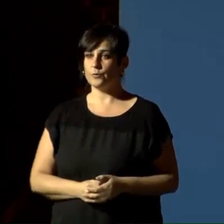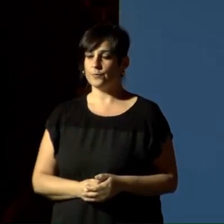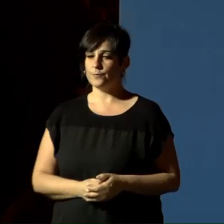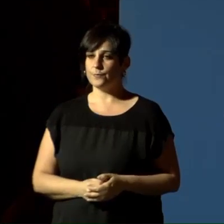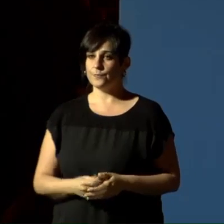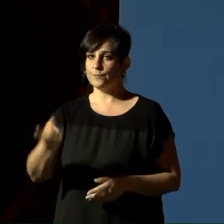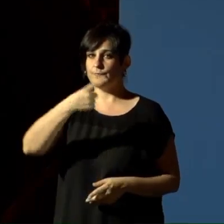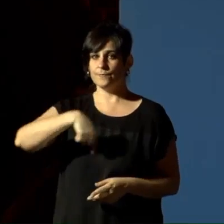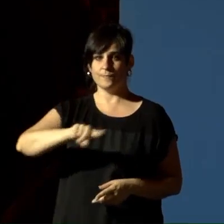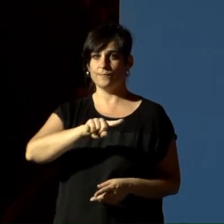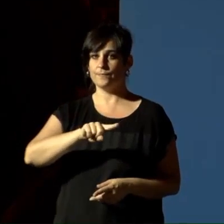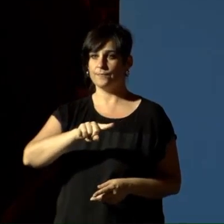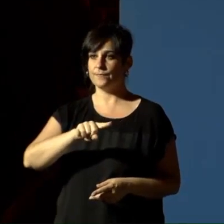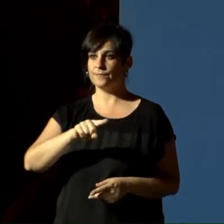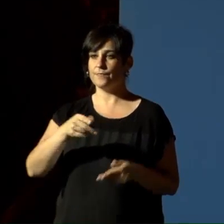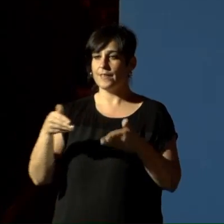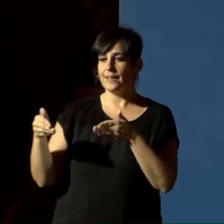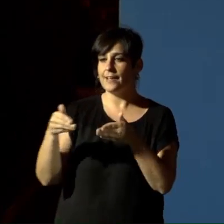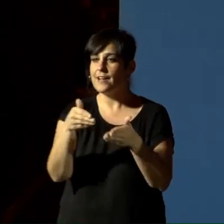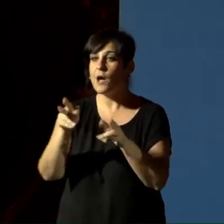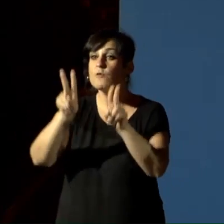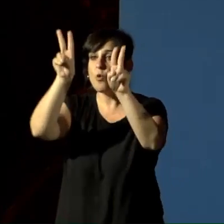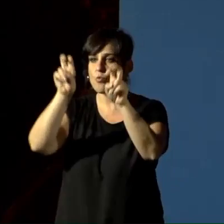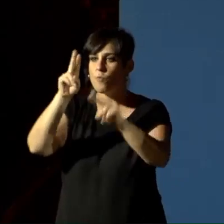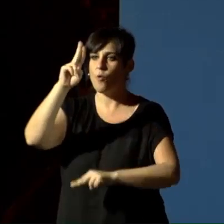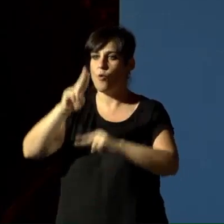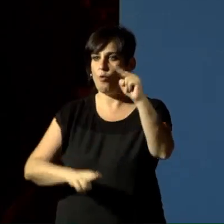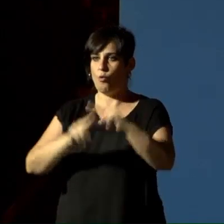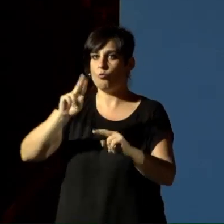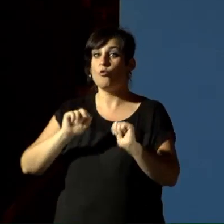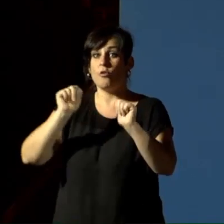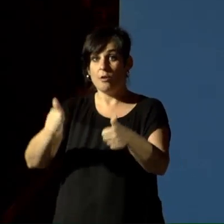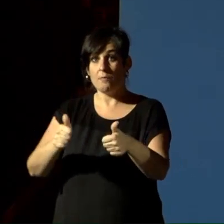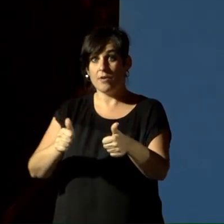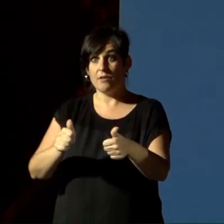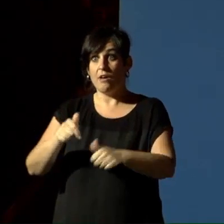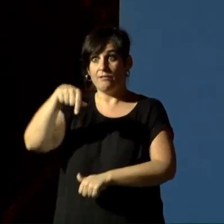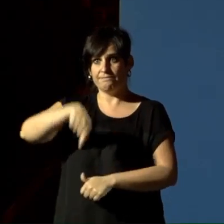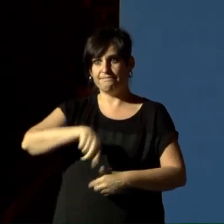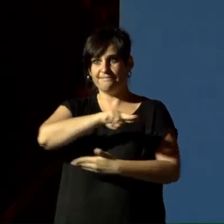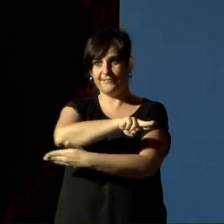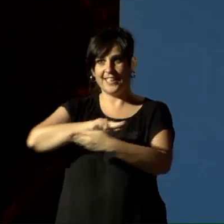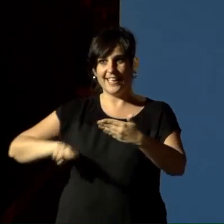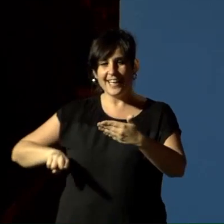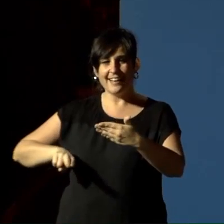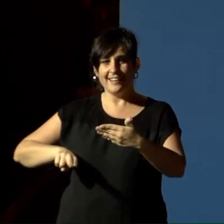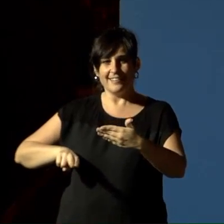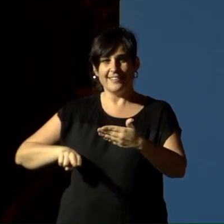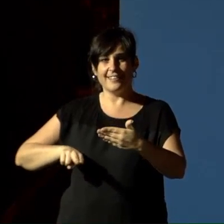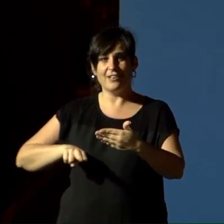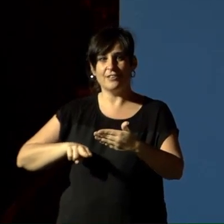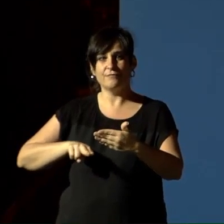unha nova construción dun novo paradigma. E neso tamén aquí en Galicia, hai unha